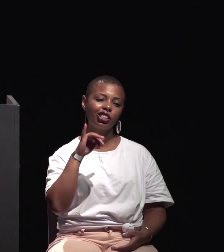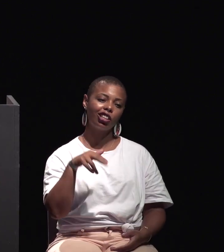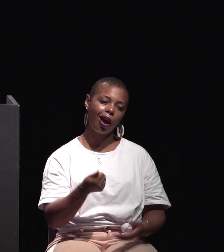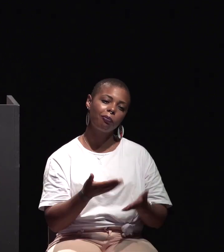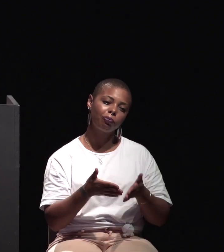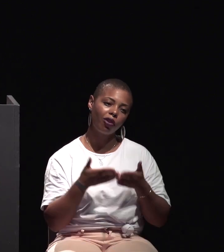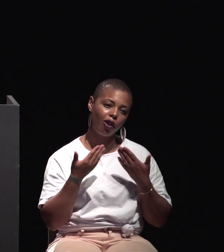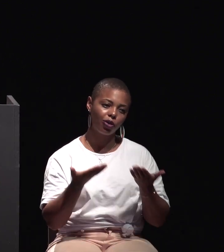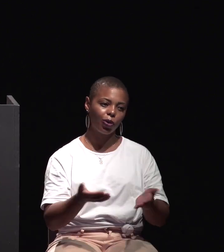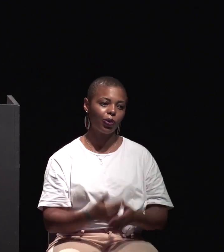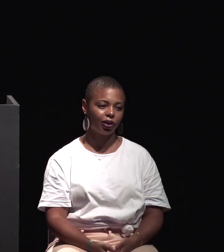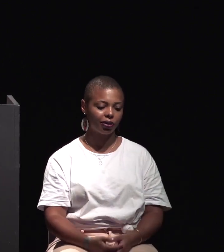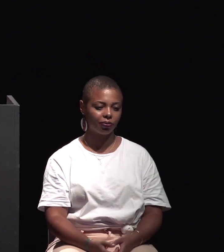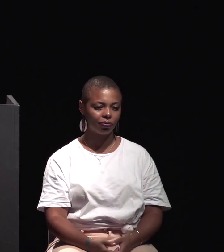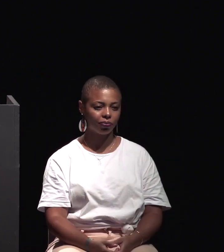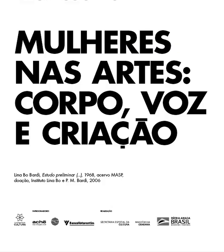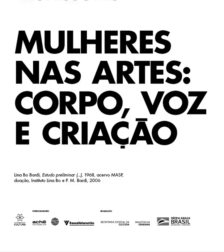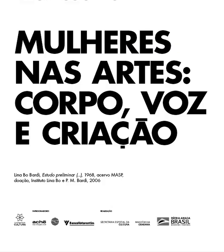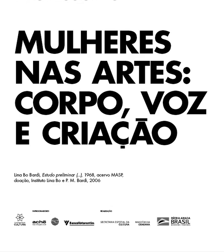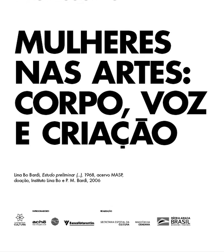favor.